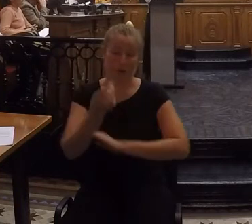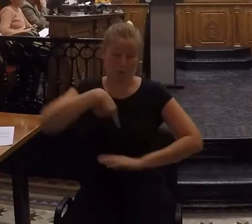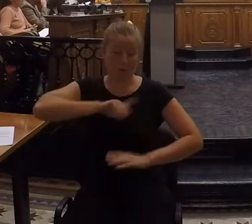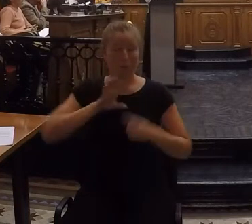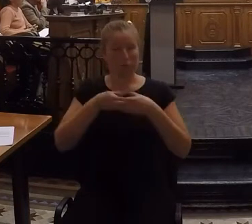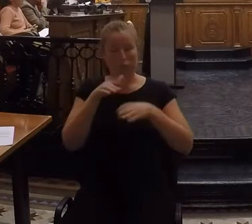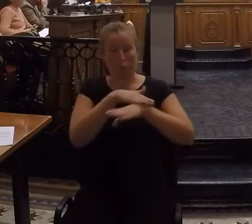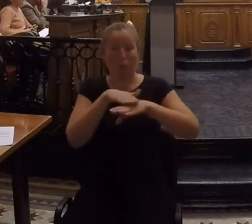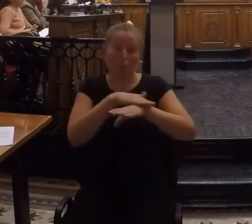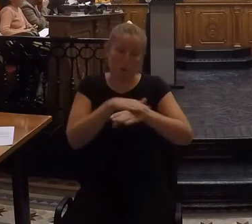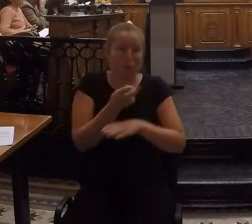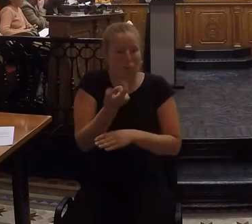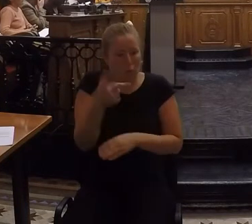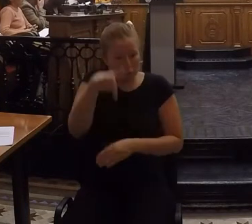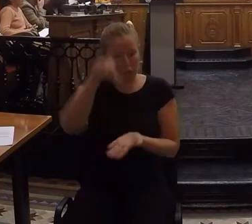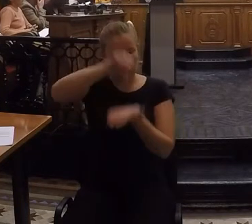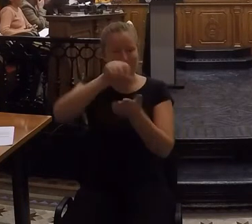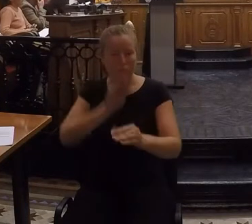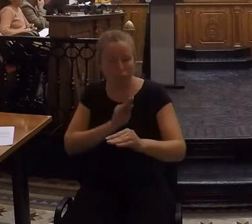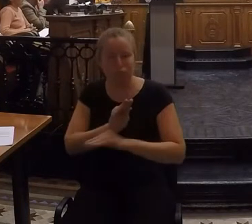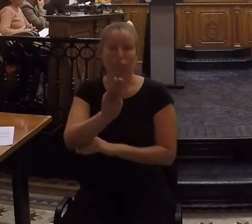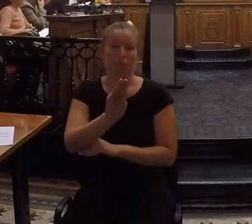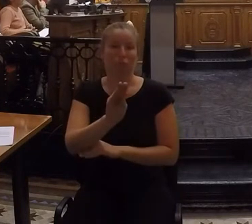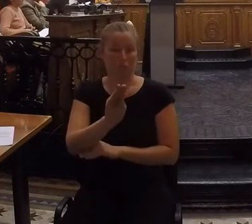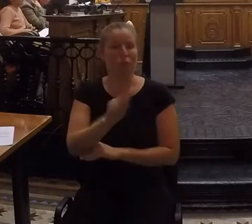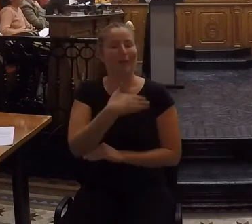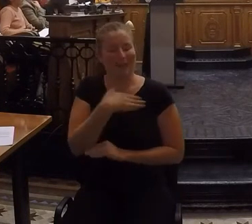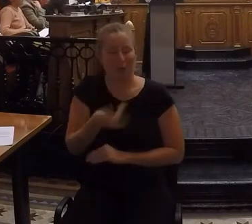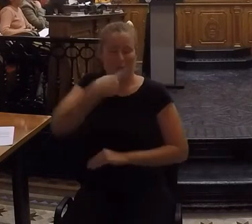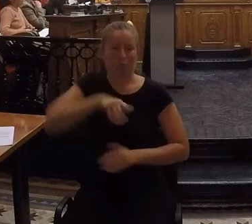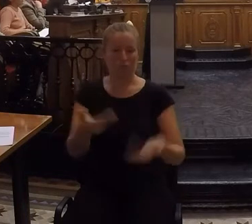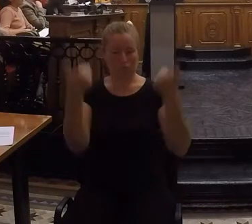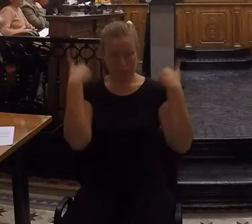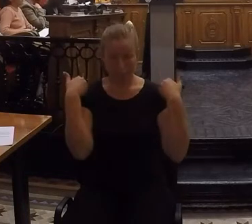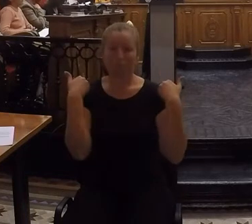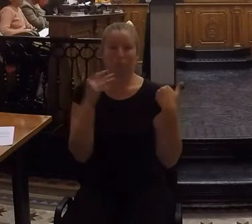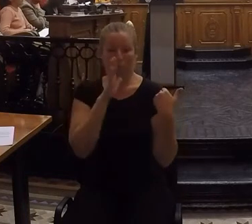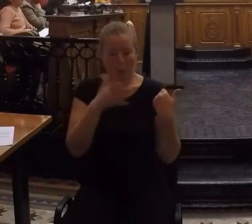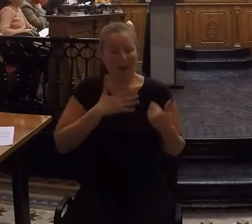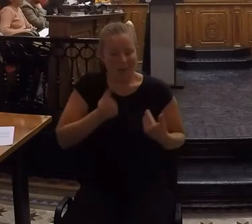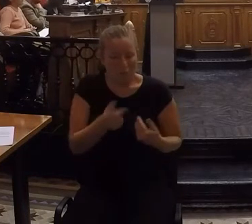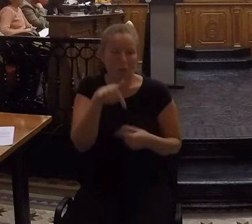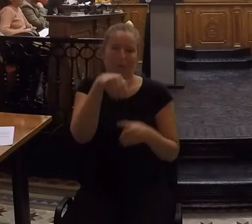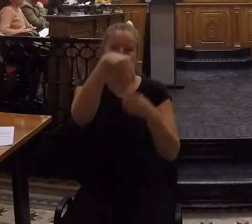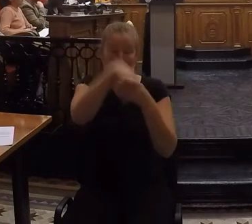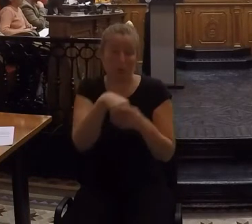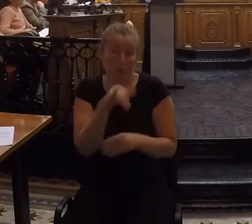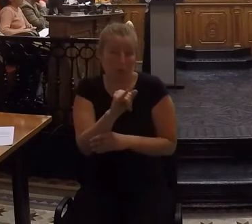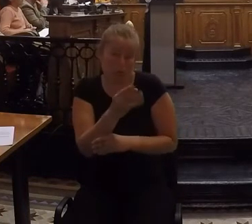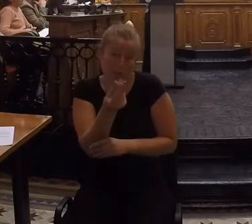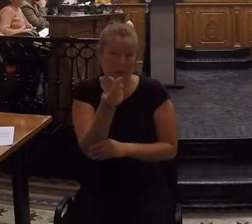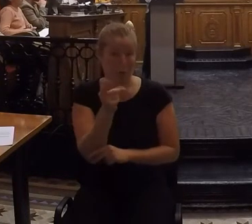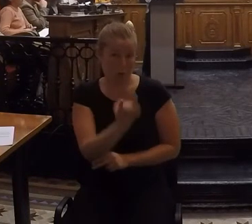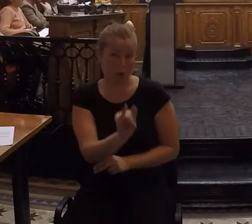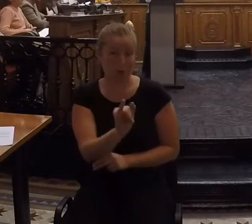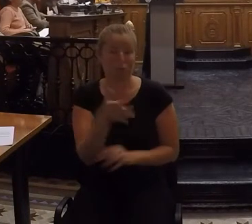por la inversión en nuestra ciudad, financiando dicha inversión con ingresos propios del Ayuntamiento y sin hacerla, por tanto, depender